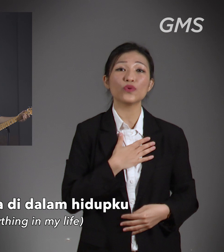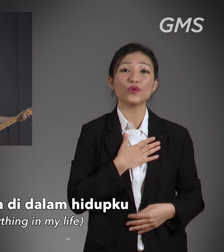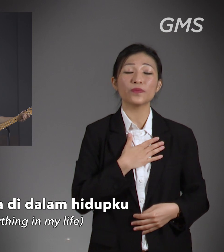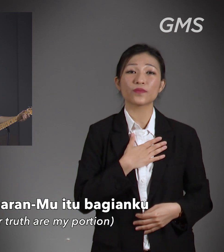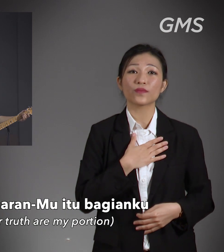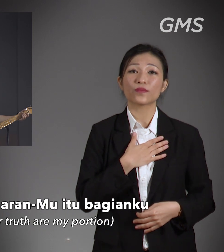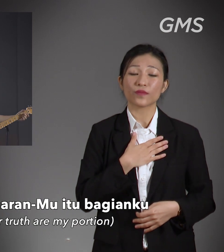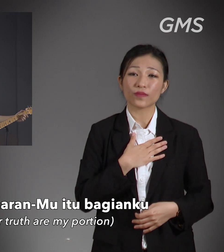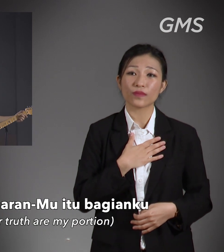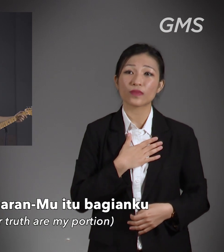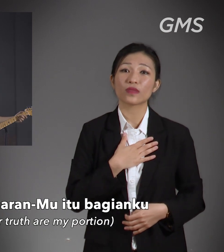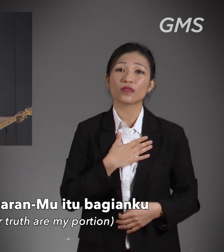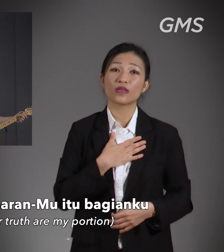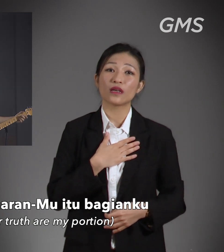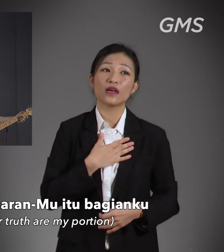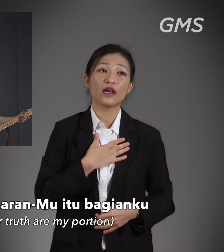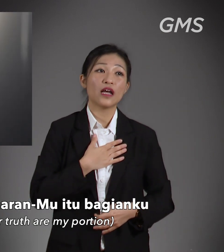hidupku.